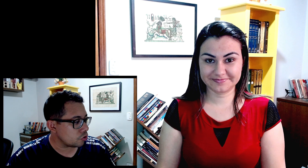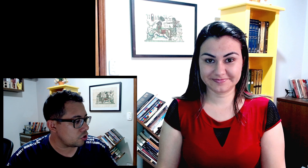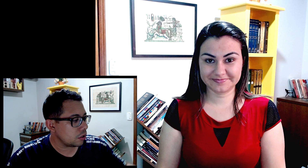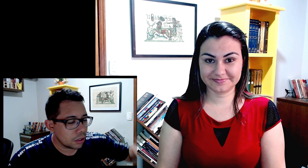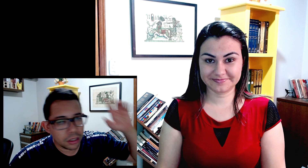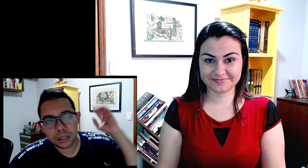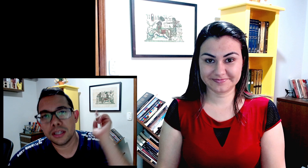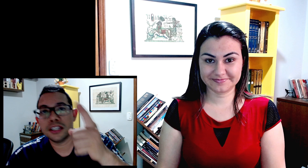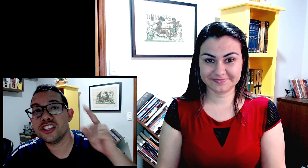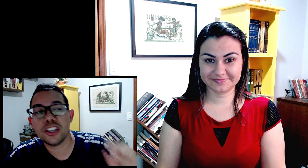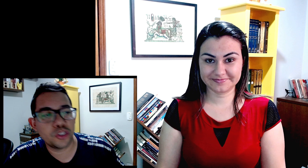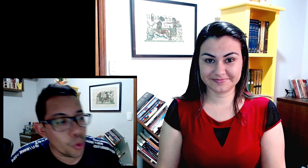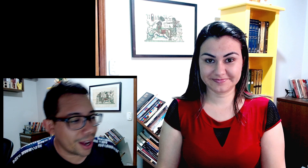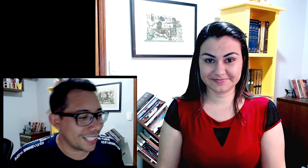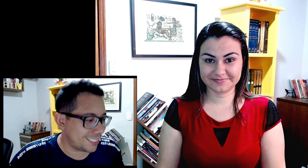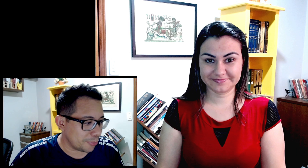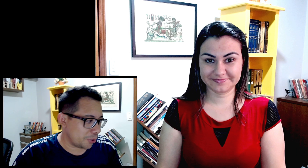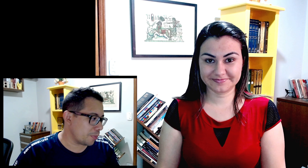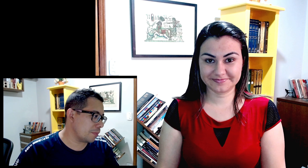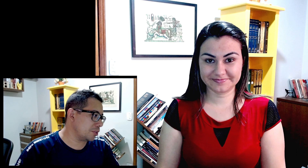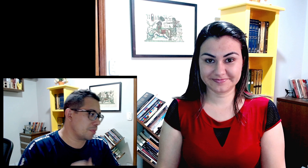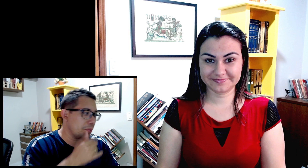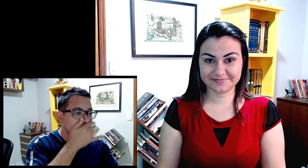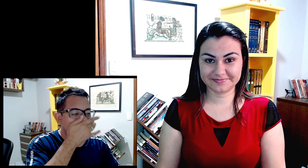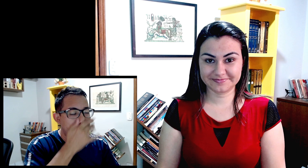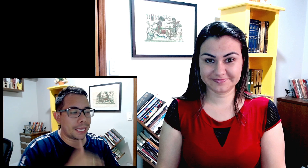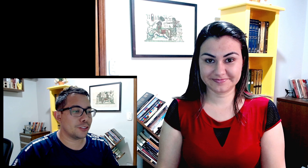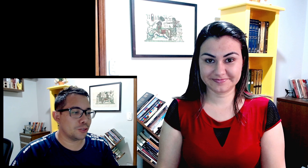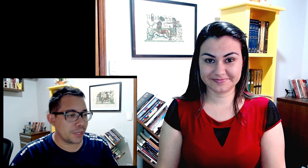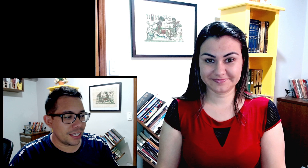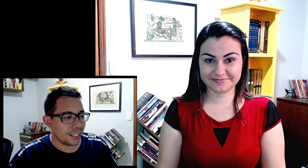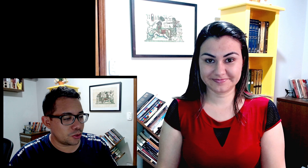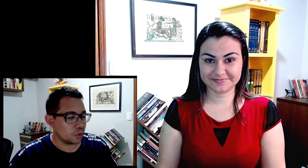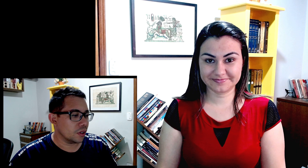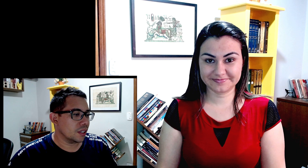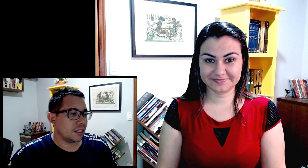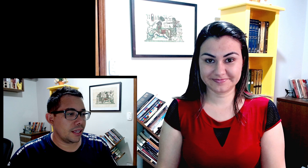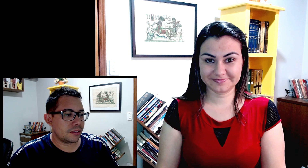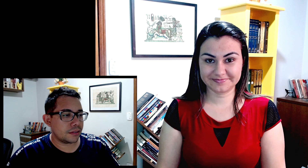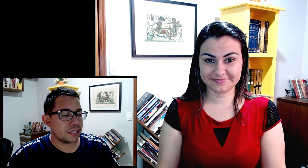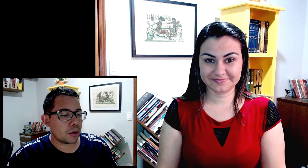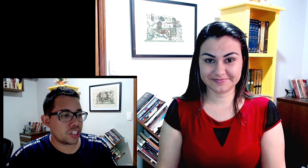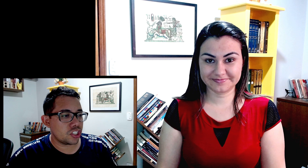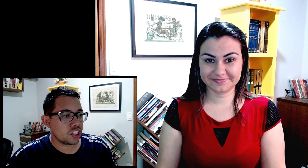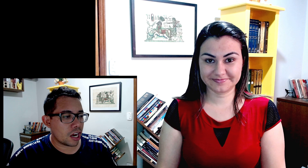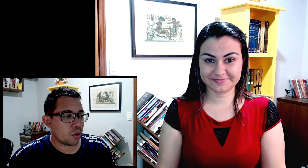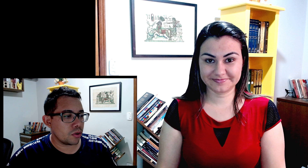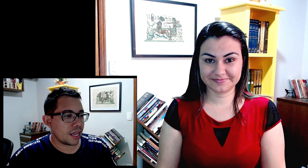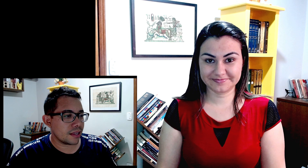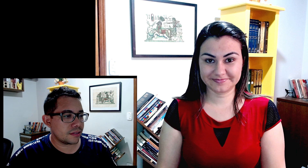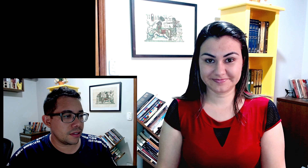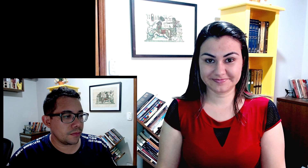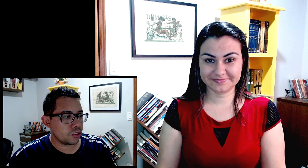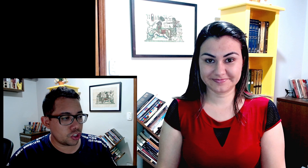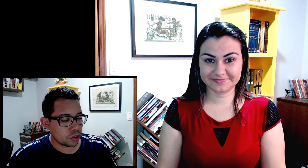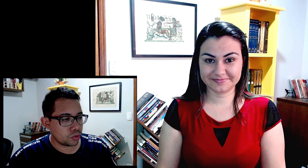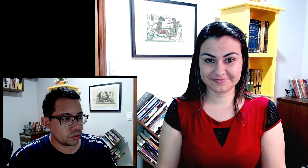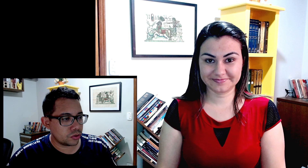de Jesus. Muito bem, muito bem, muito bem. É sobre isso. Esse sinal a gente já conhece. Jesus.